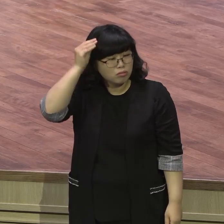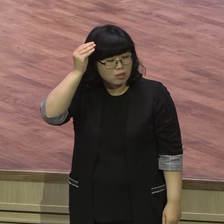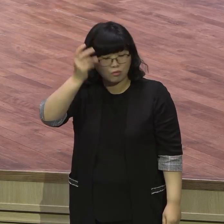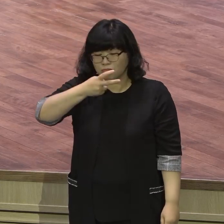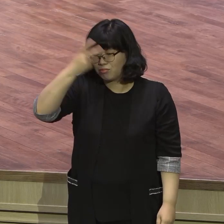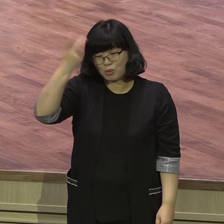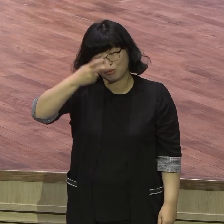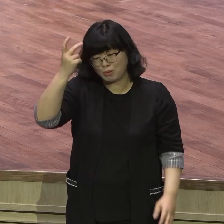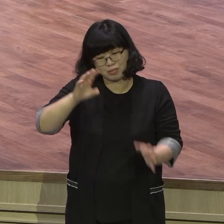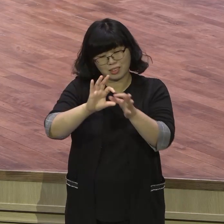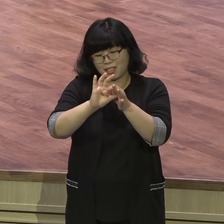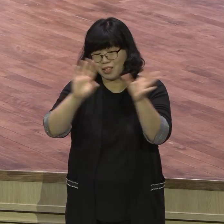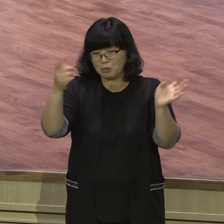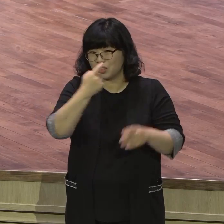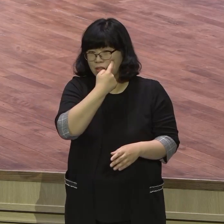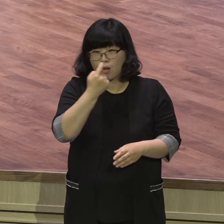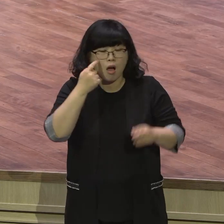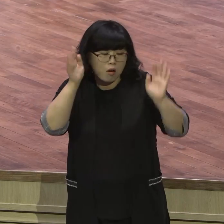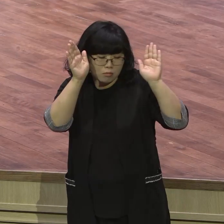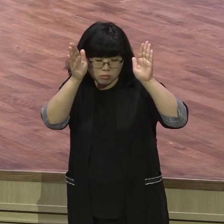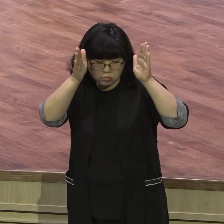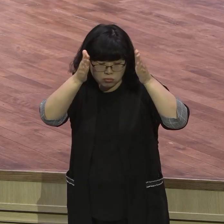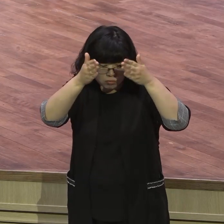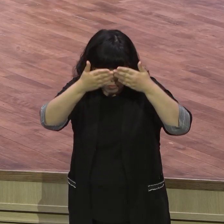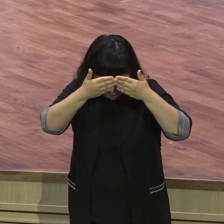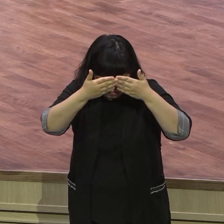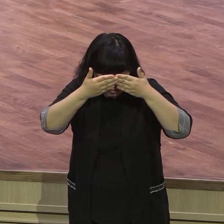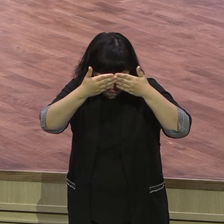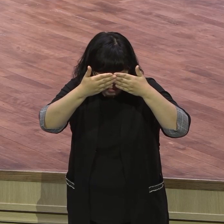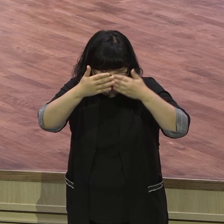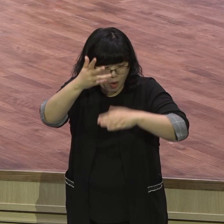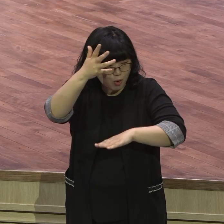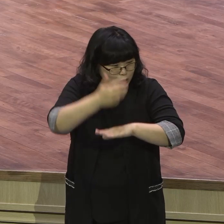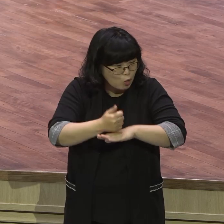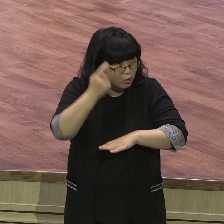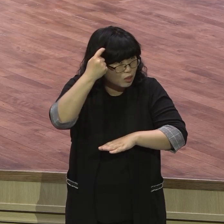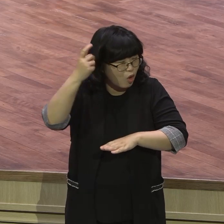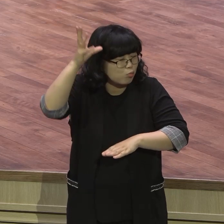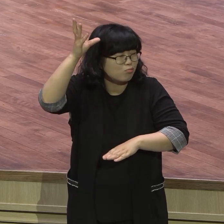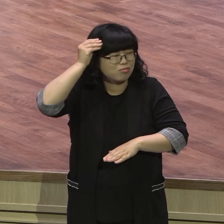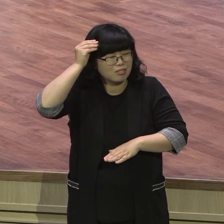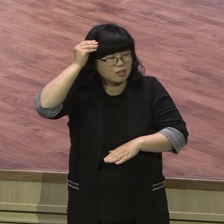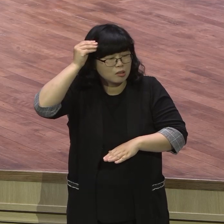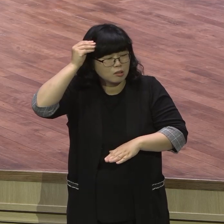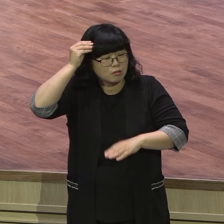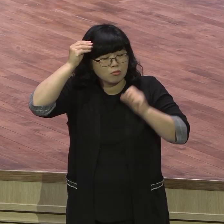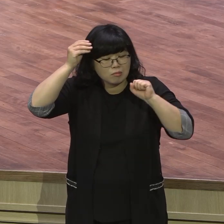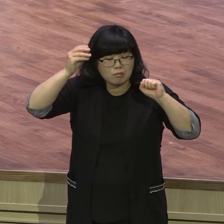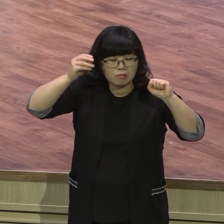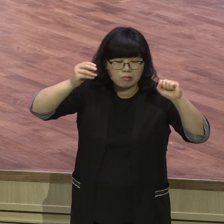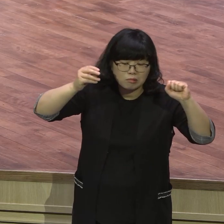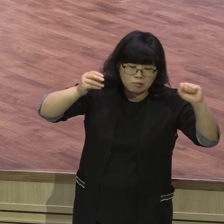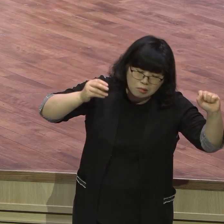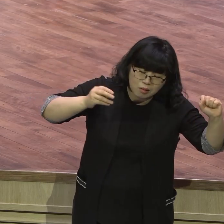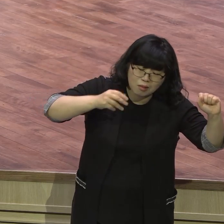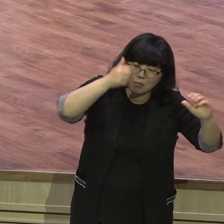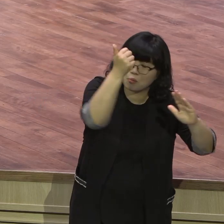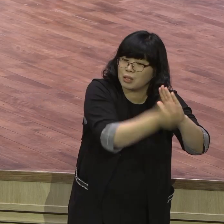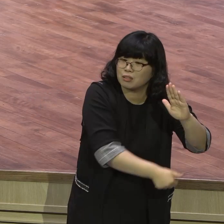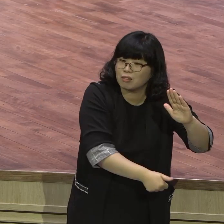눈이 어두워졌으니까 무슨 짓을 하는지 이것이 얼마나 본인과 후손들에게 엄청난